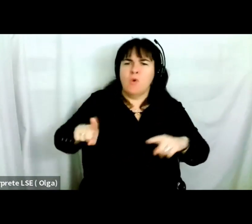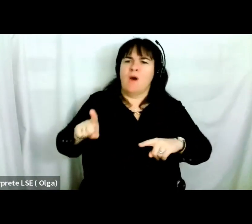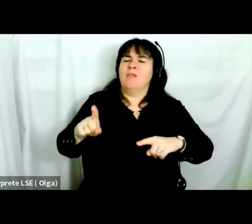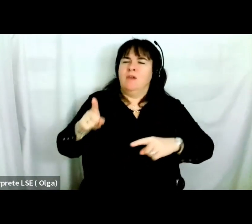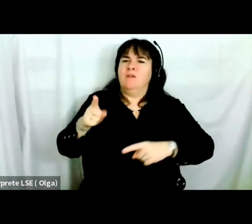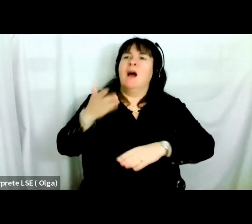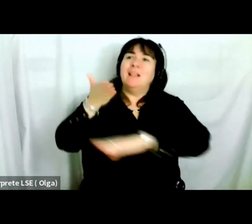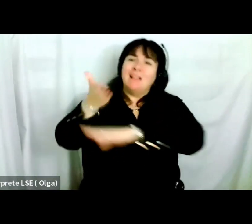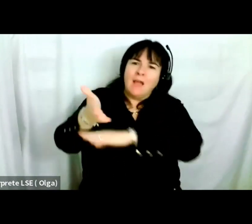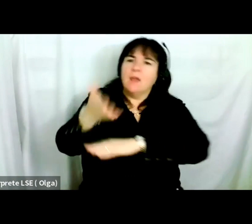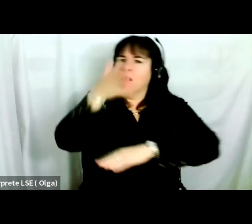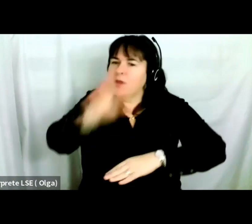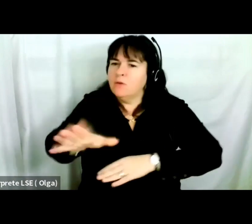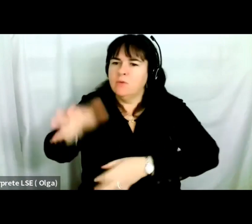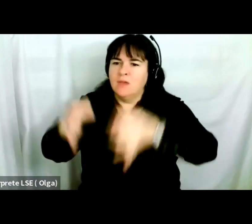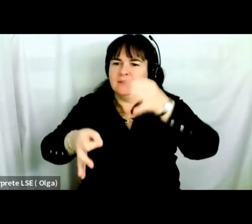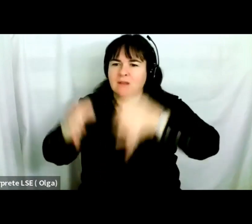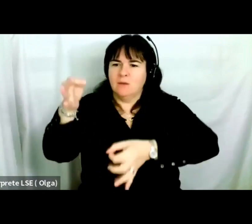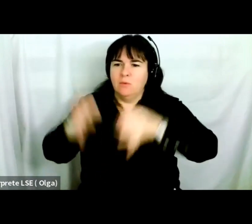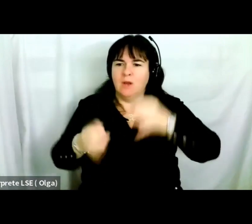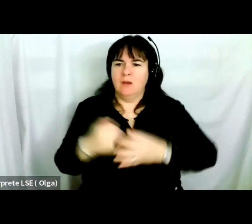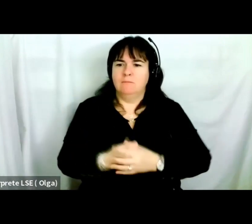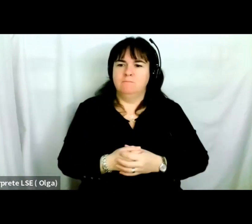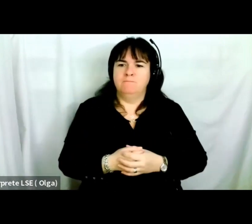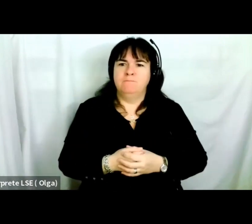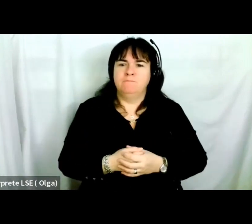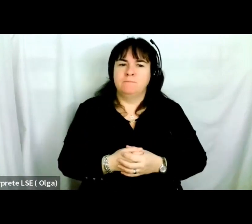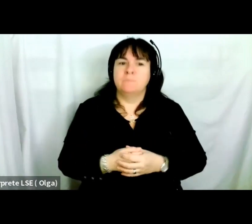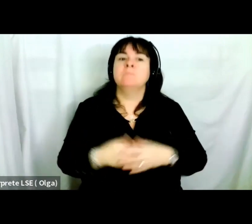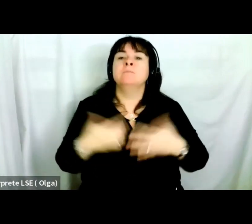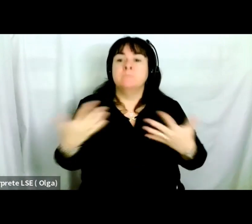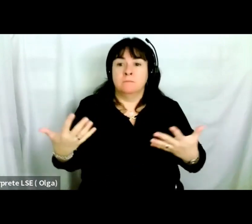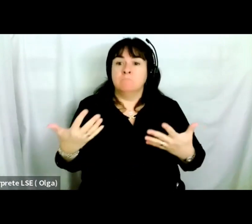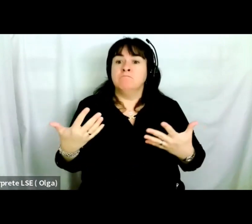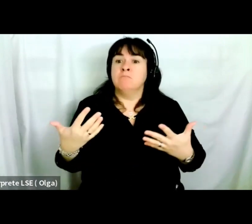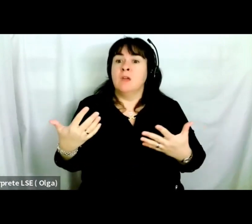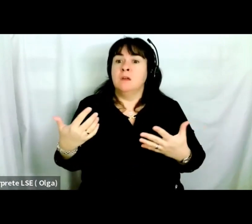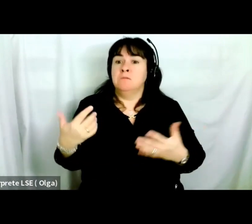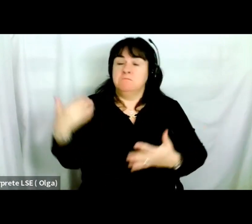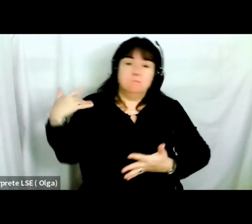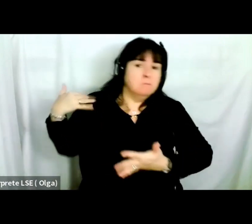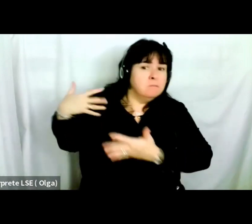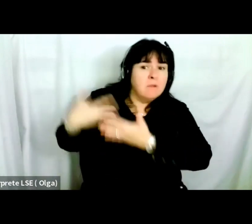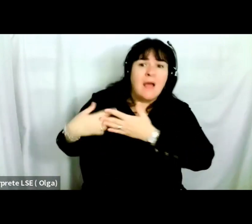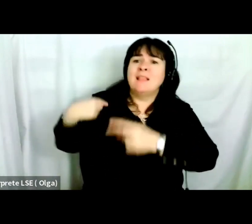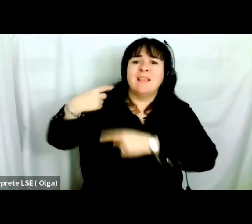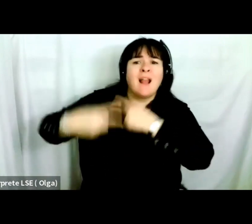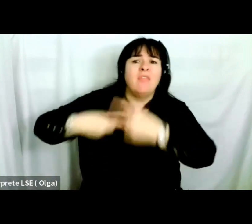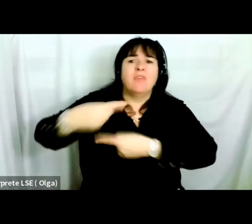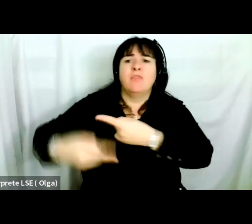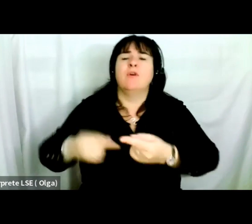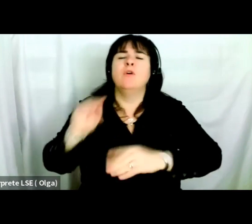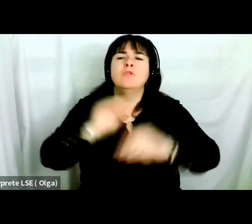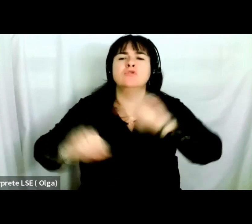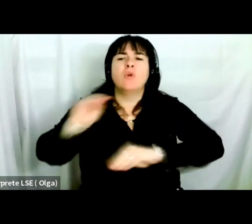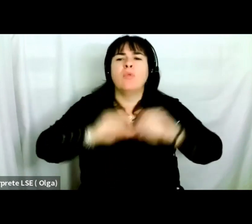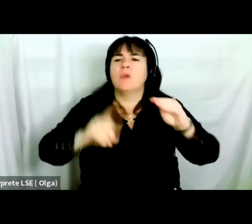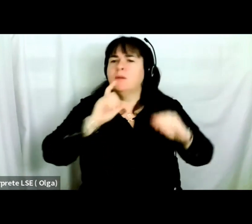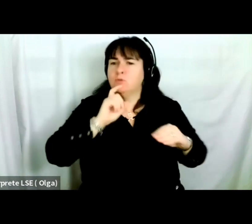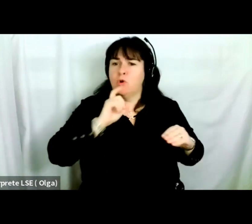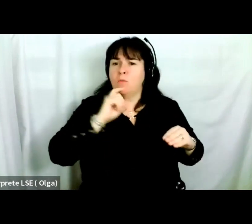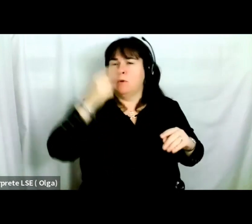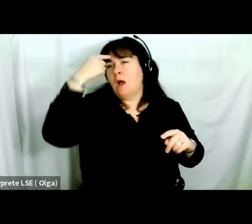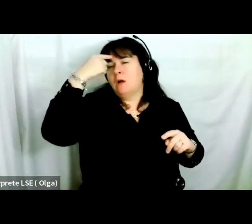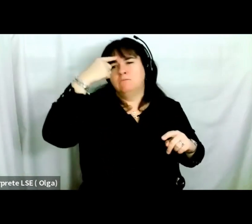tribunales. Entonces, la manera tradicional de solucionarlo es que nosotros pensamos en que es el juez el